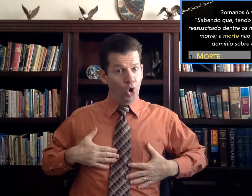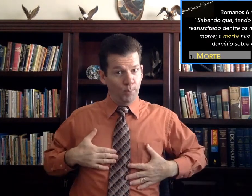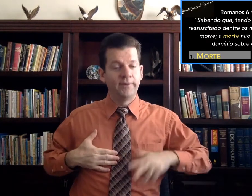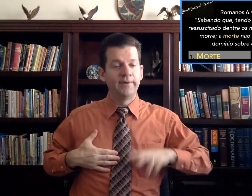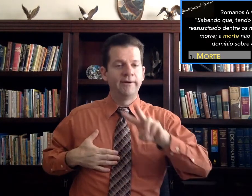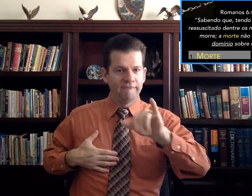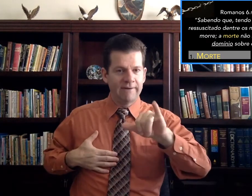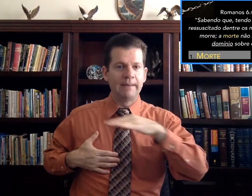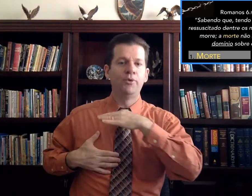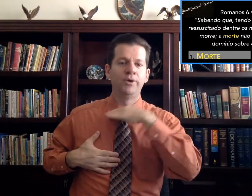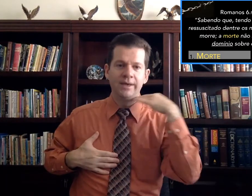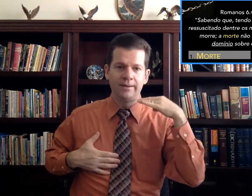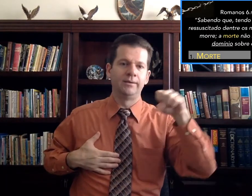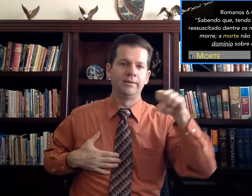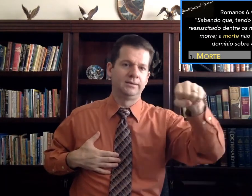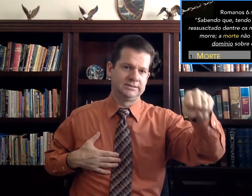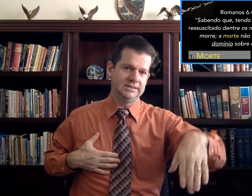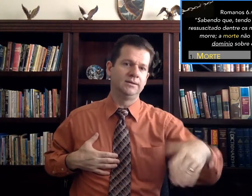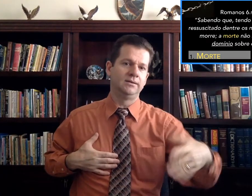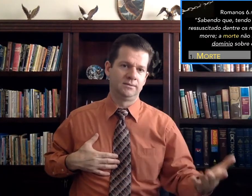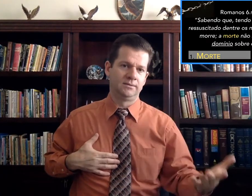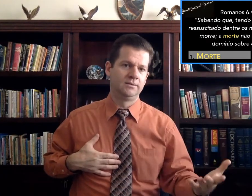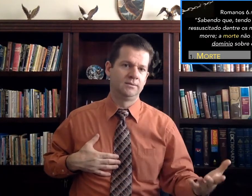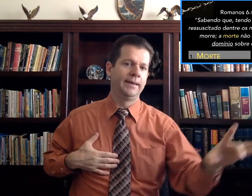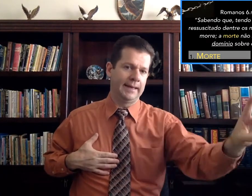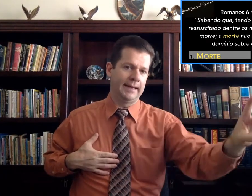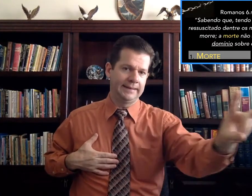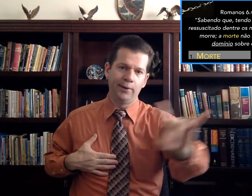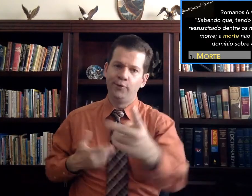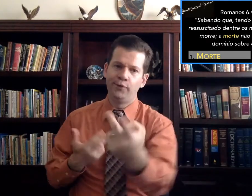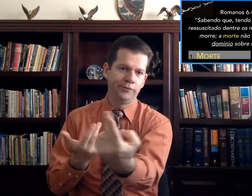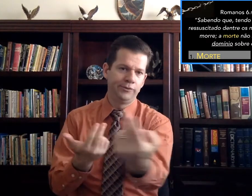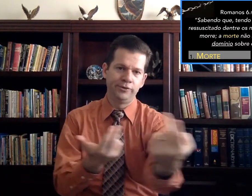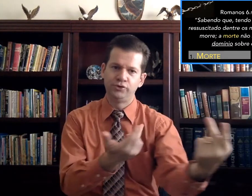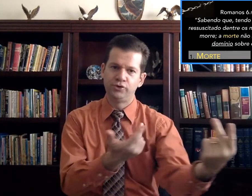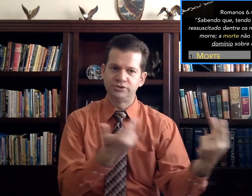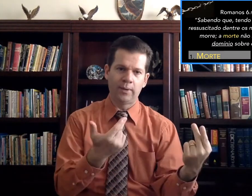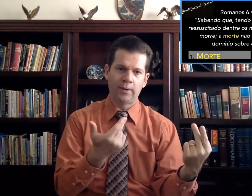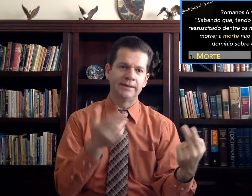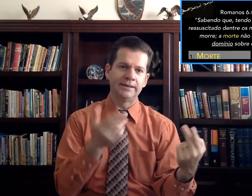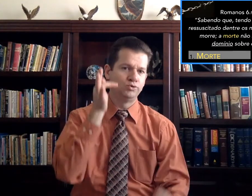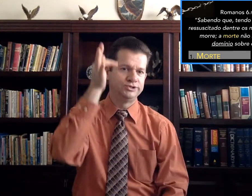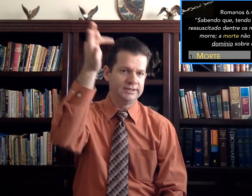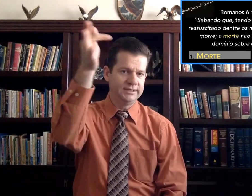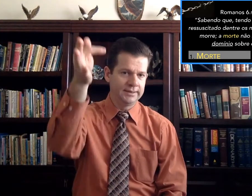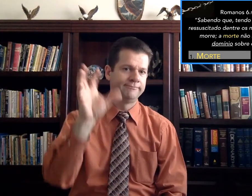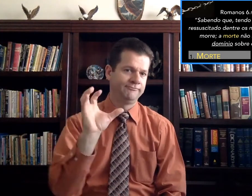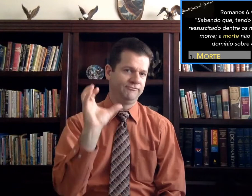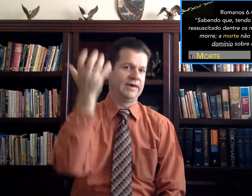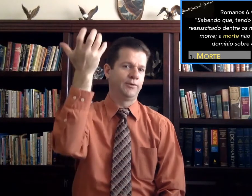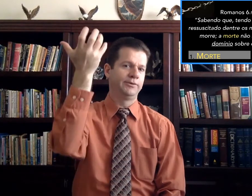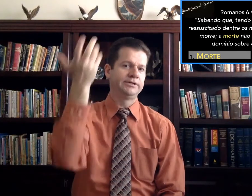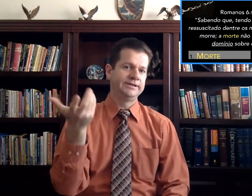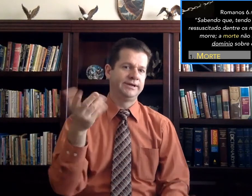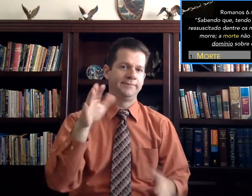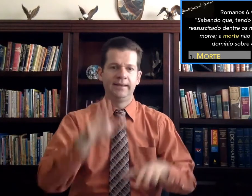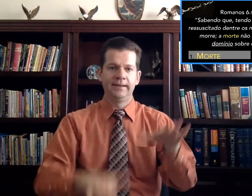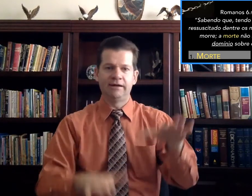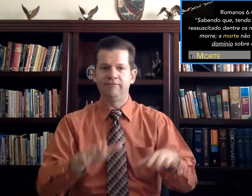corpo vai morrer, sim. Cada um, todos iguais. Um dia vai acontecer. Talvez